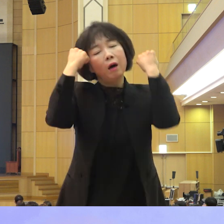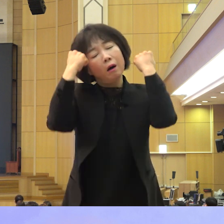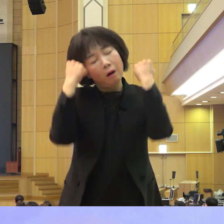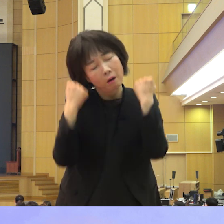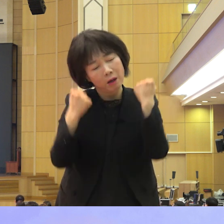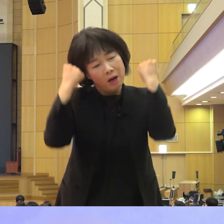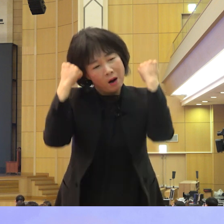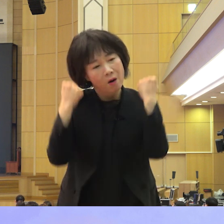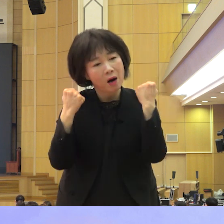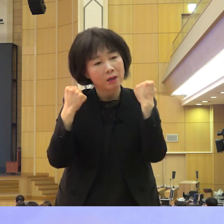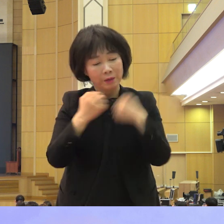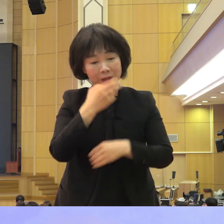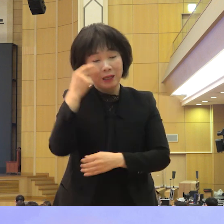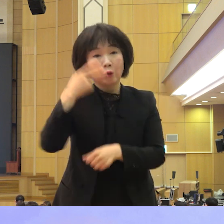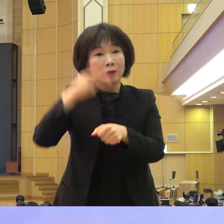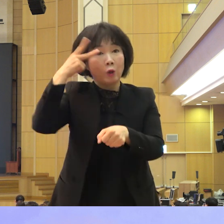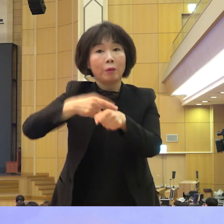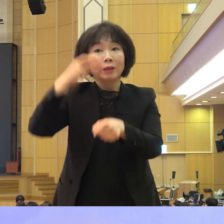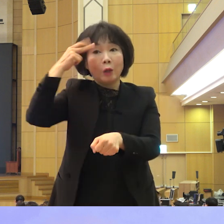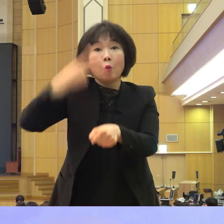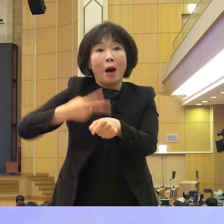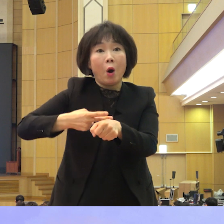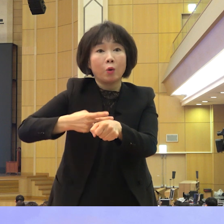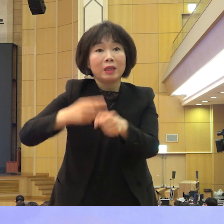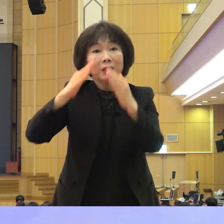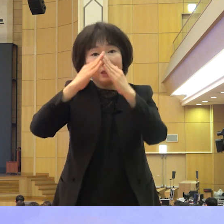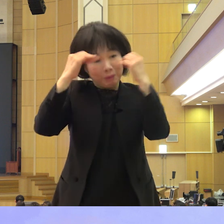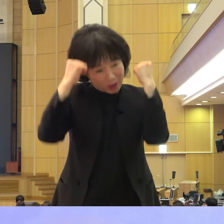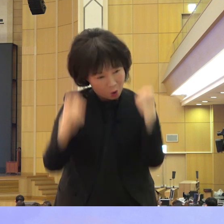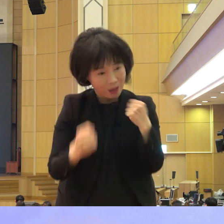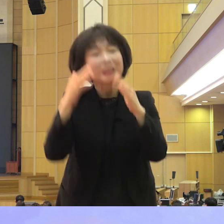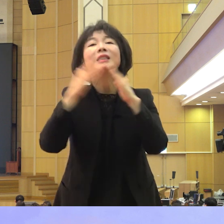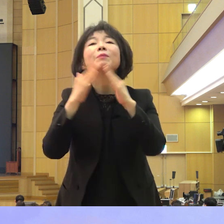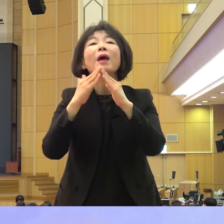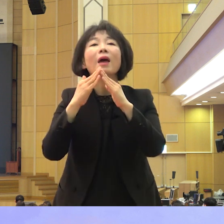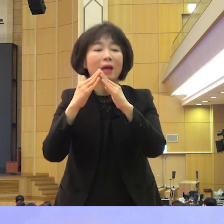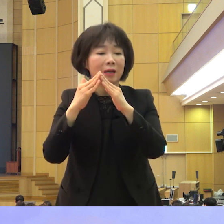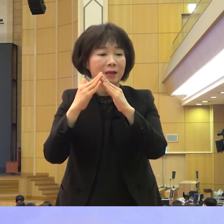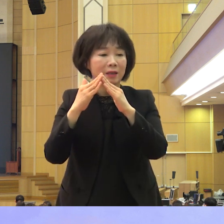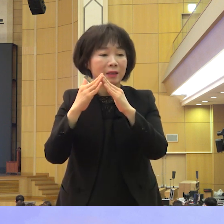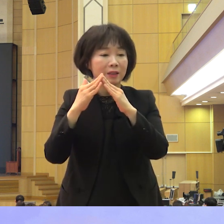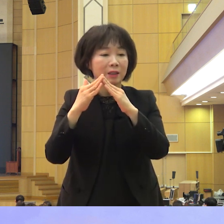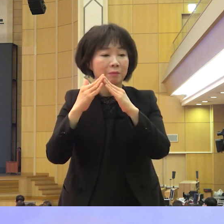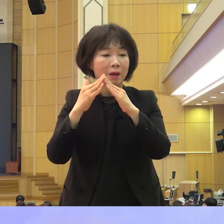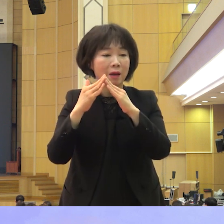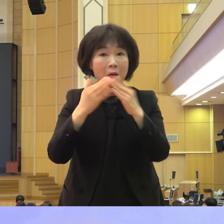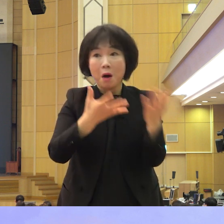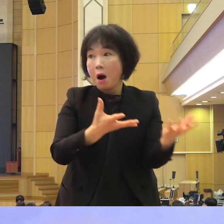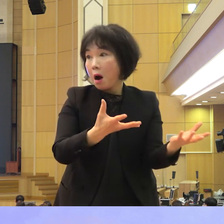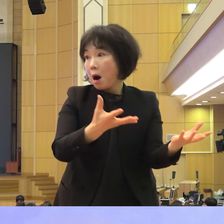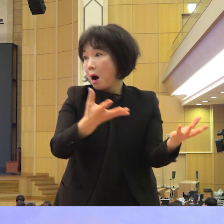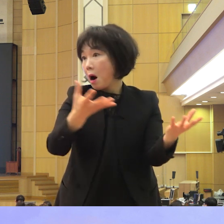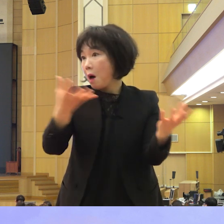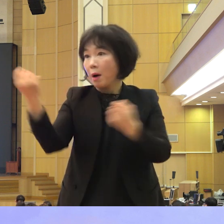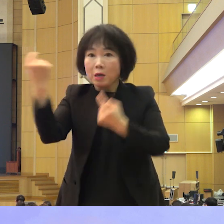집에, 그의란 말은 사도 바울이 지금 있는 곳에, 사도 바울이